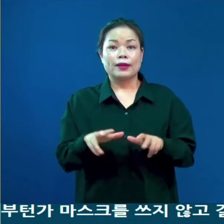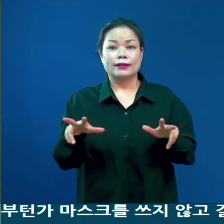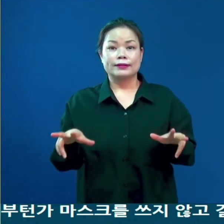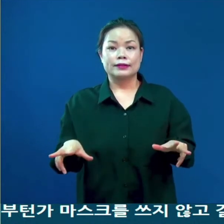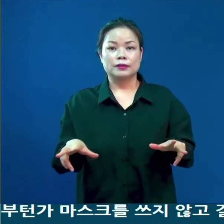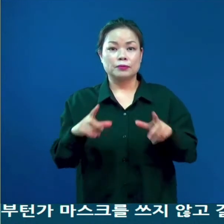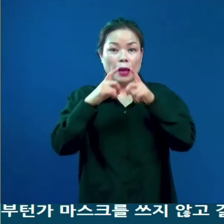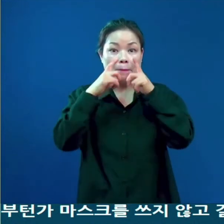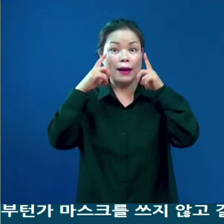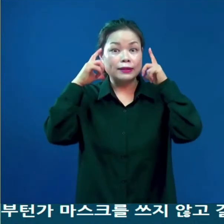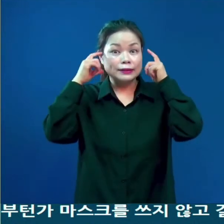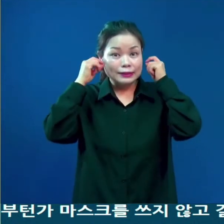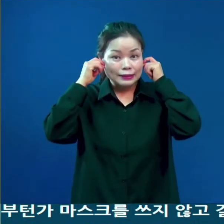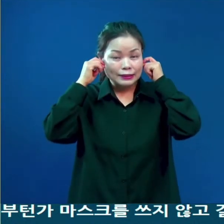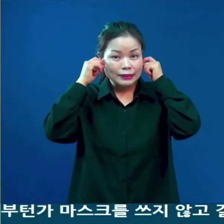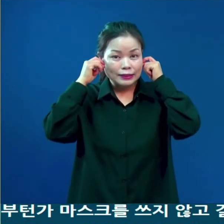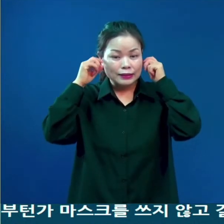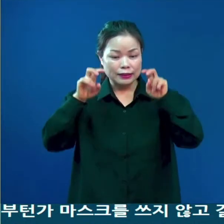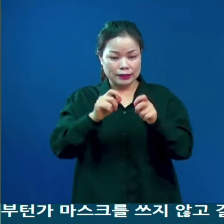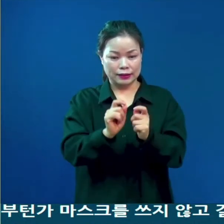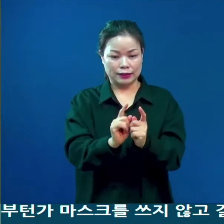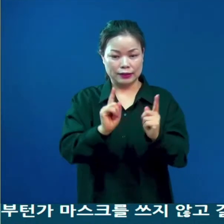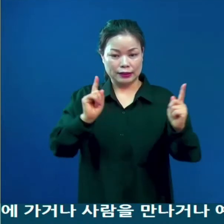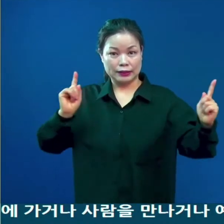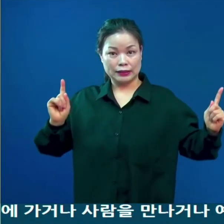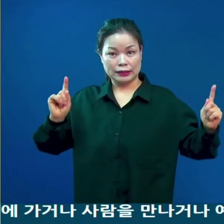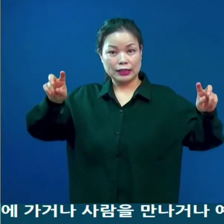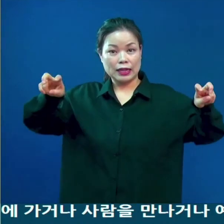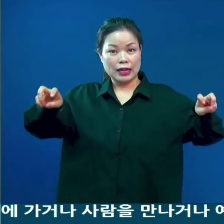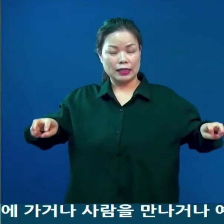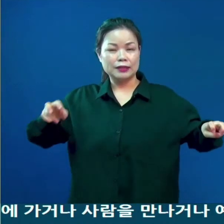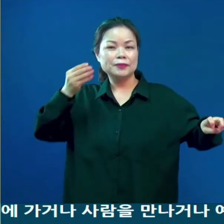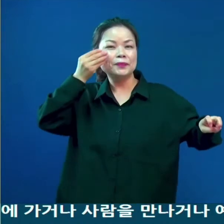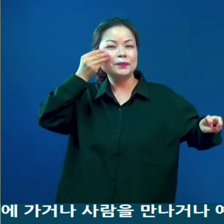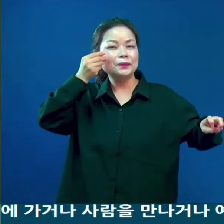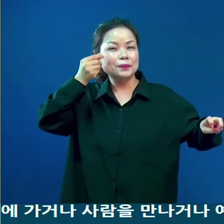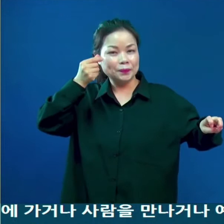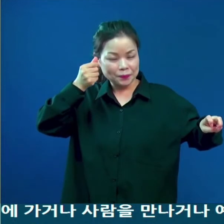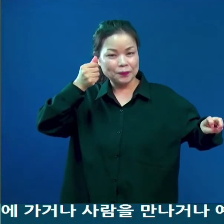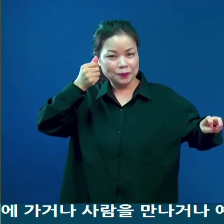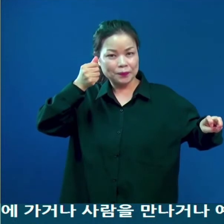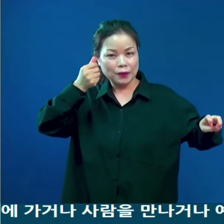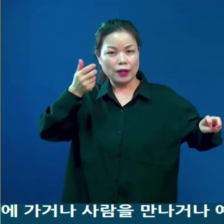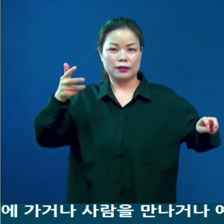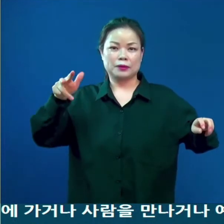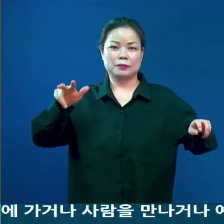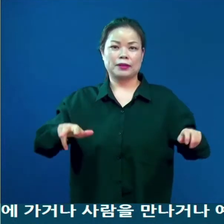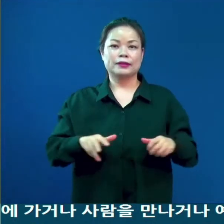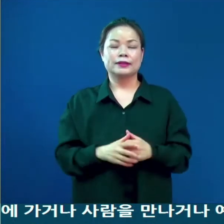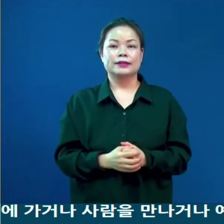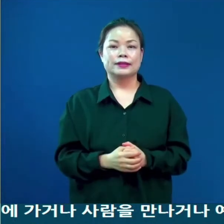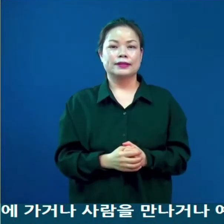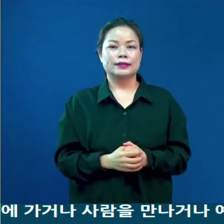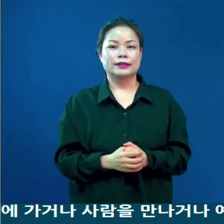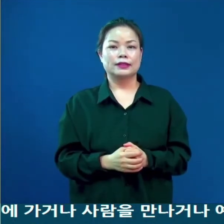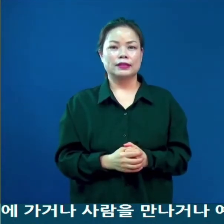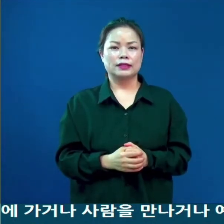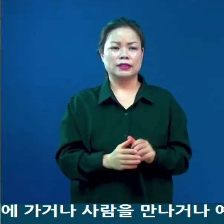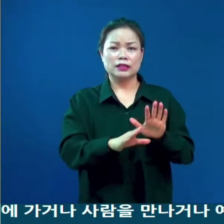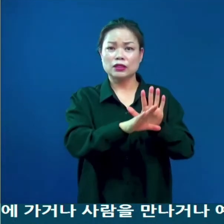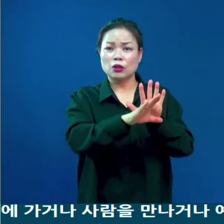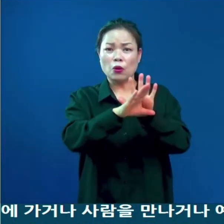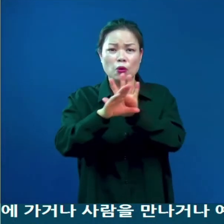지금은 마스크를 쓰고 뛰어앉는 것이 익숙해졌다 할 수 있겠지만은 이